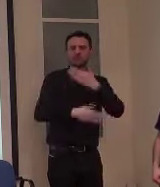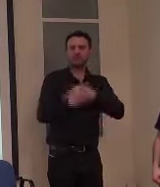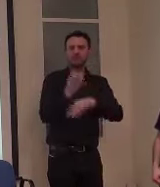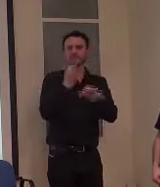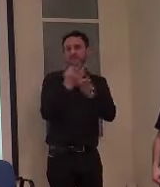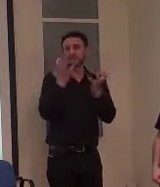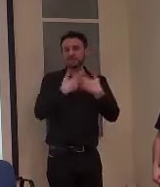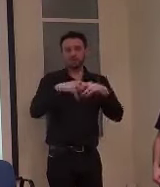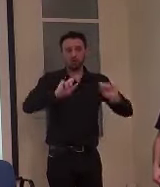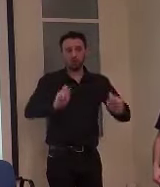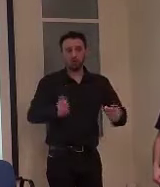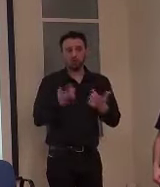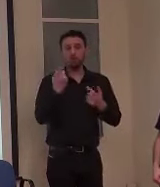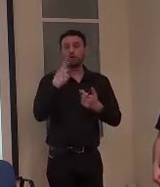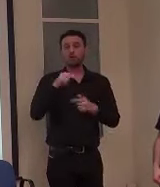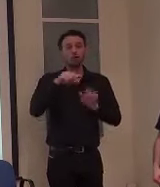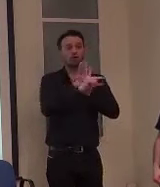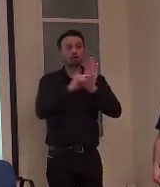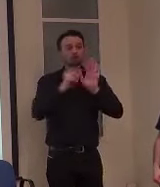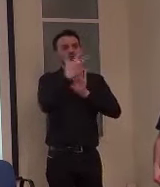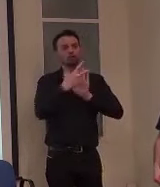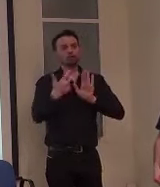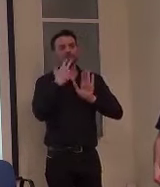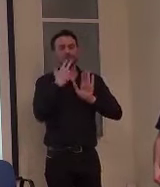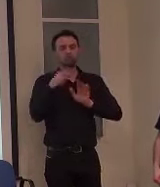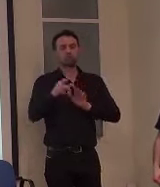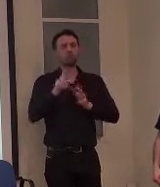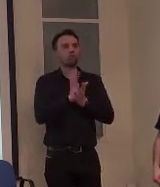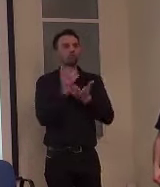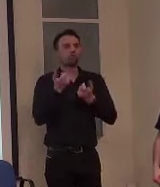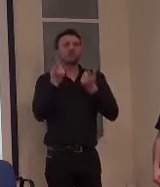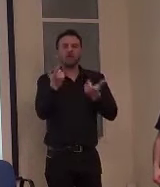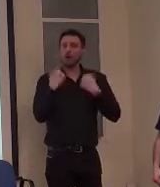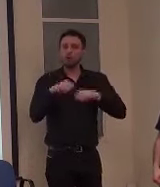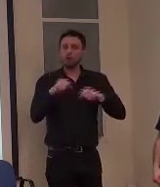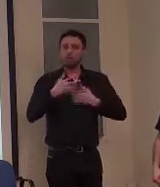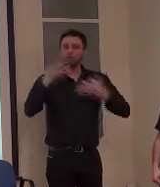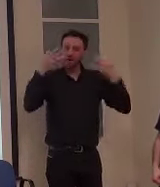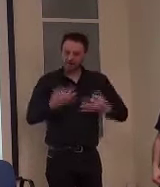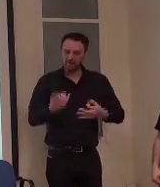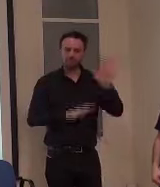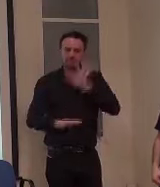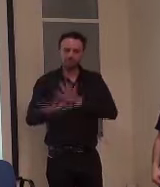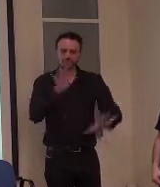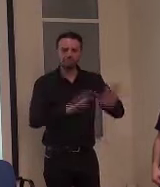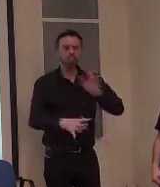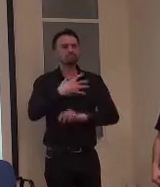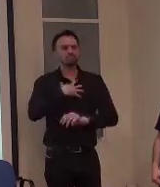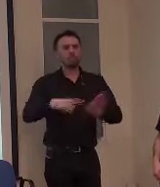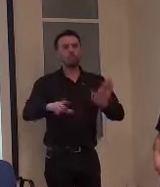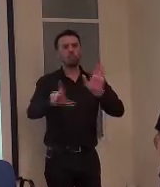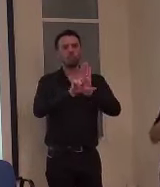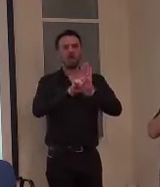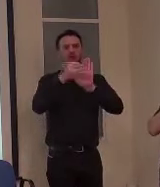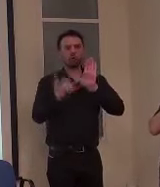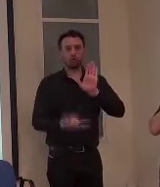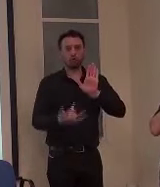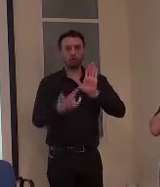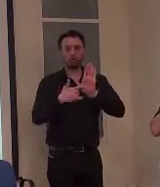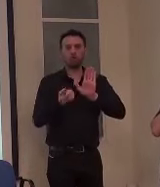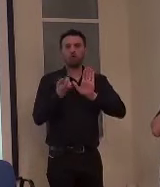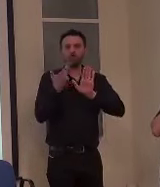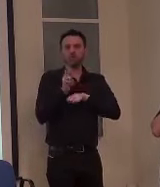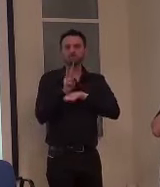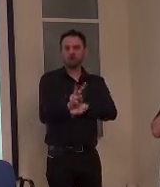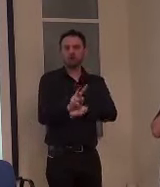de terminación en narración son estado de durar una práctica que ya estaba vestida le confiere un marco legal y que le da una seguridad